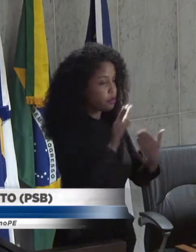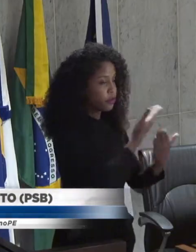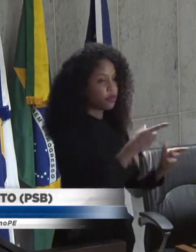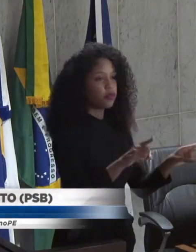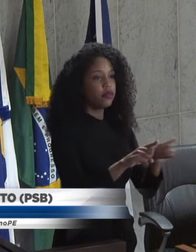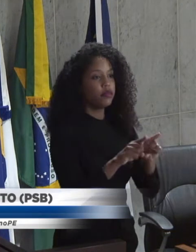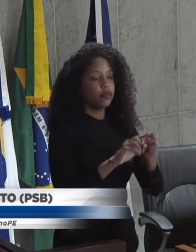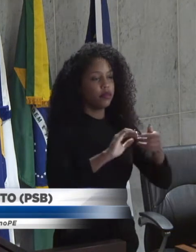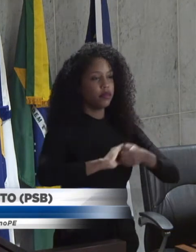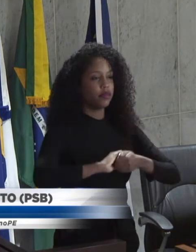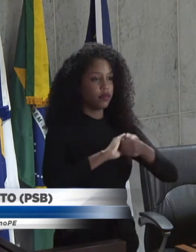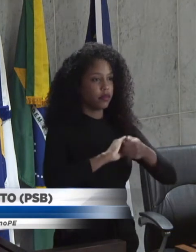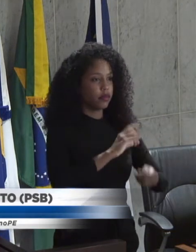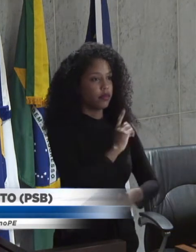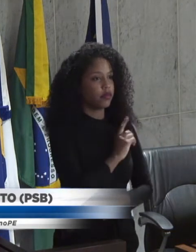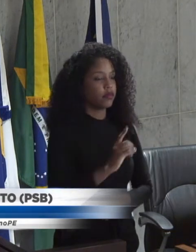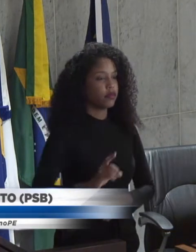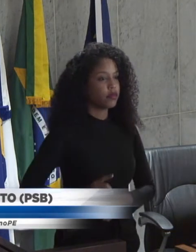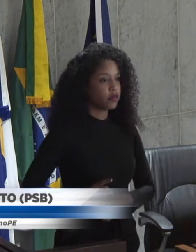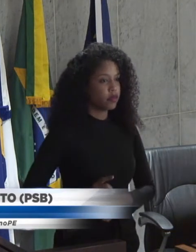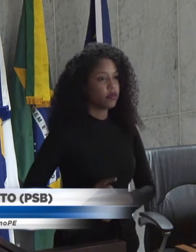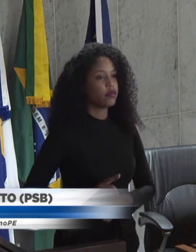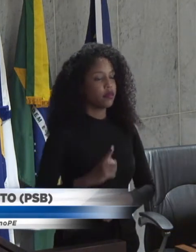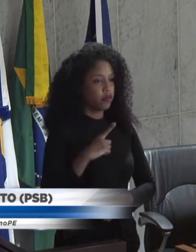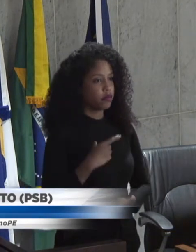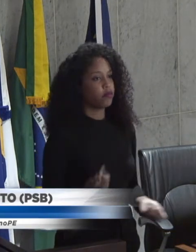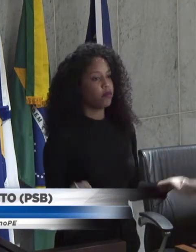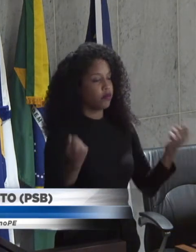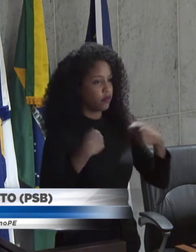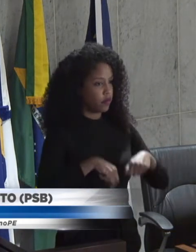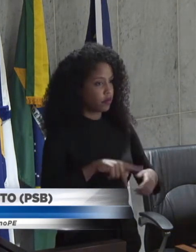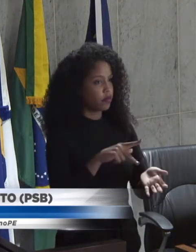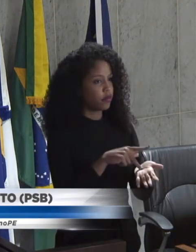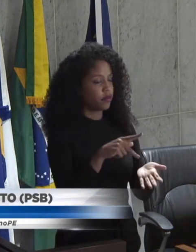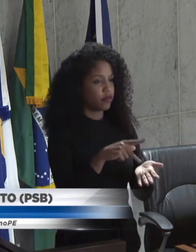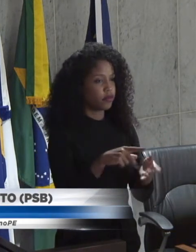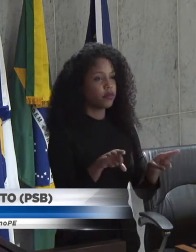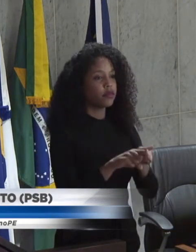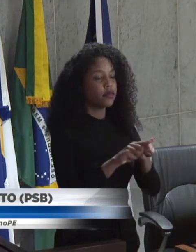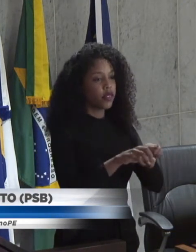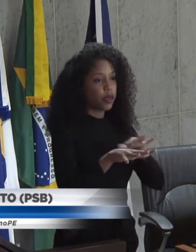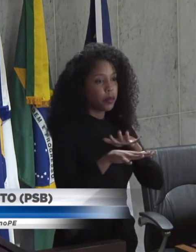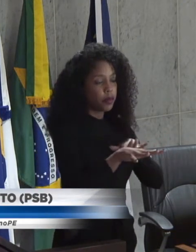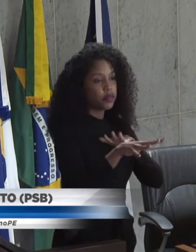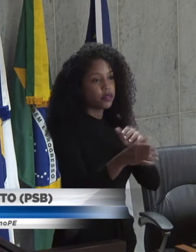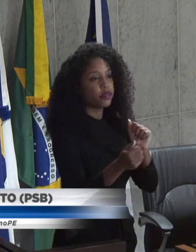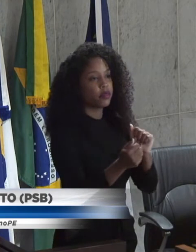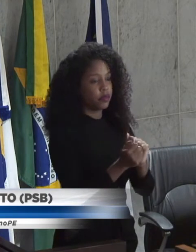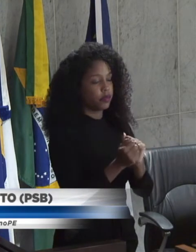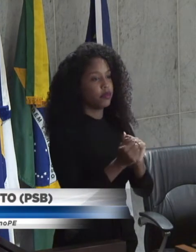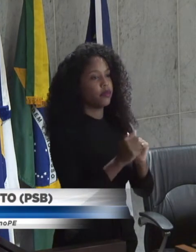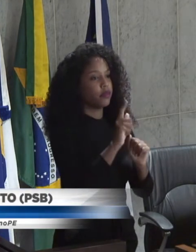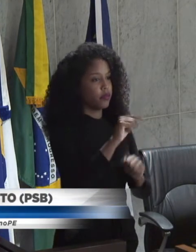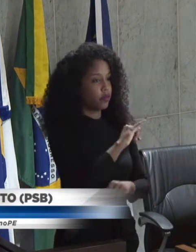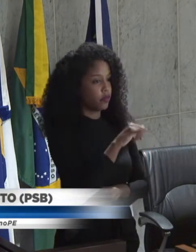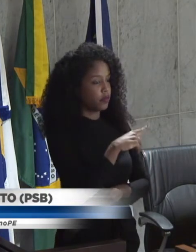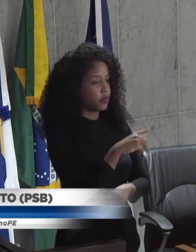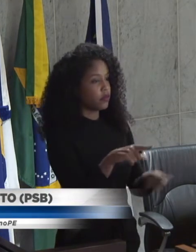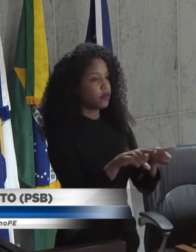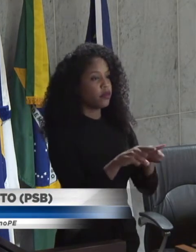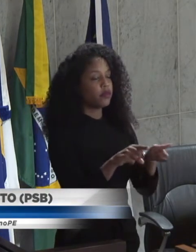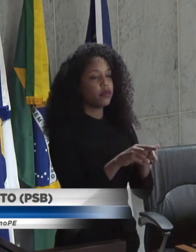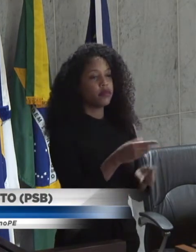companheiro deputado estadual, competente, e agora também militante entre nós, o companheiro João Paulo, nosso companheiro